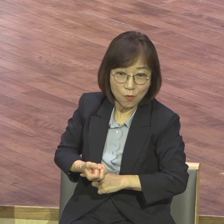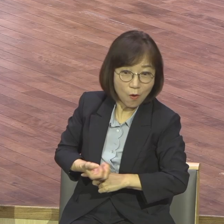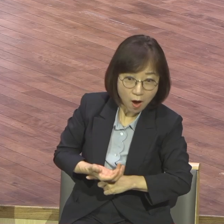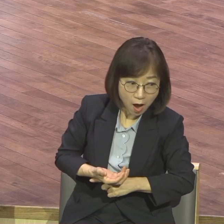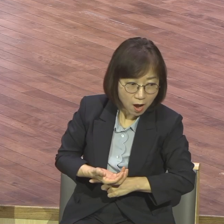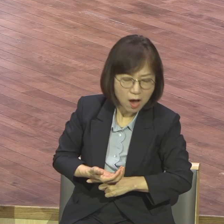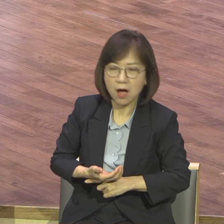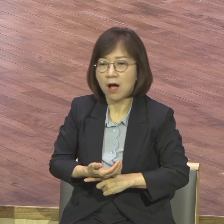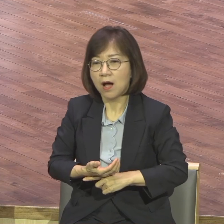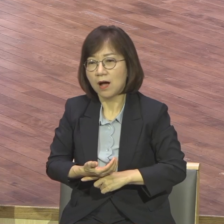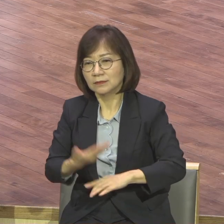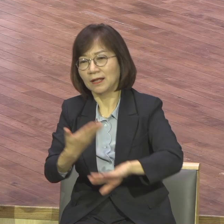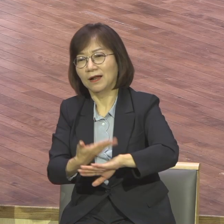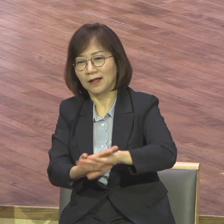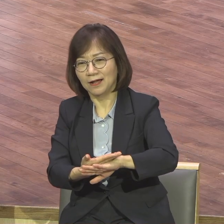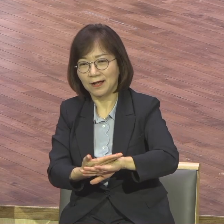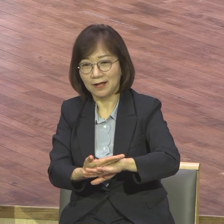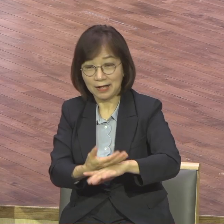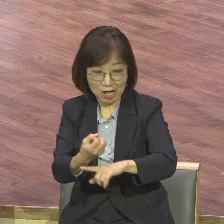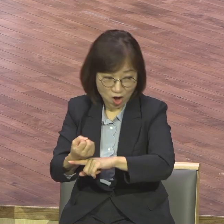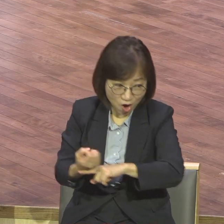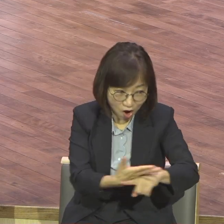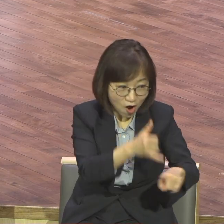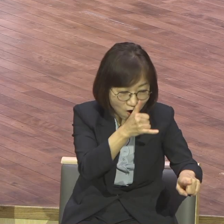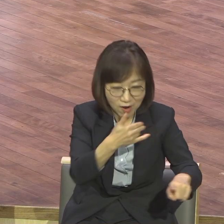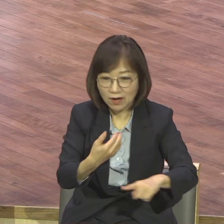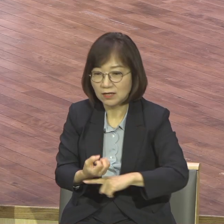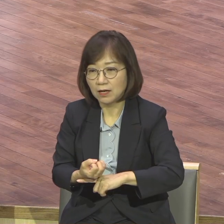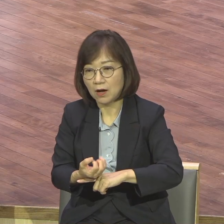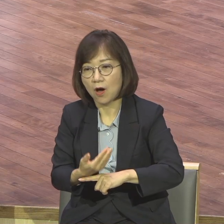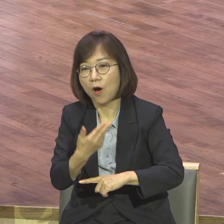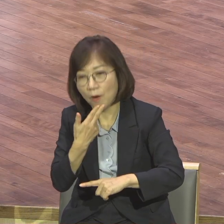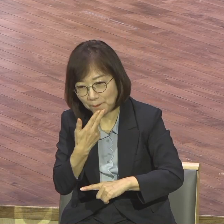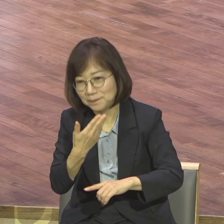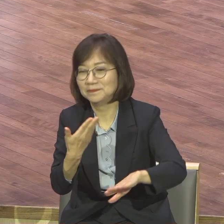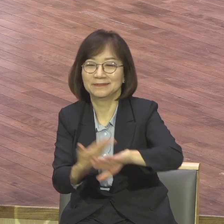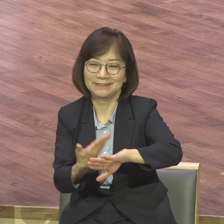사도 바울은 로마서 말씀을 크게 두 부류로 나누었어요.